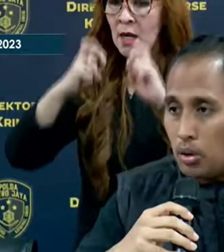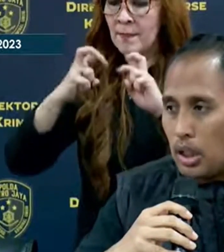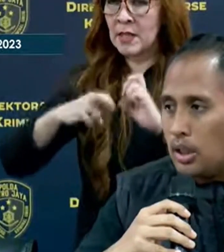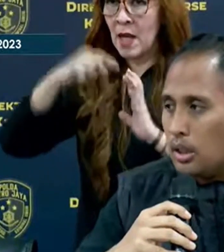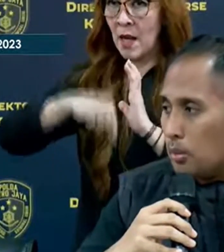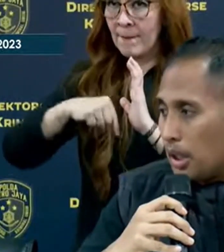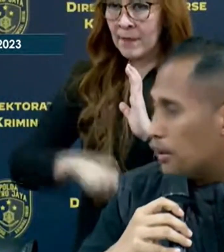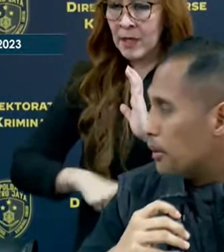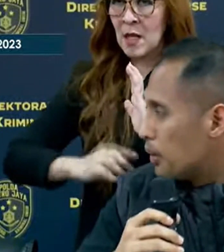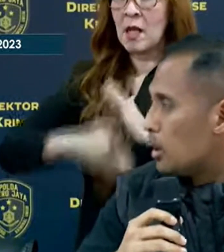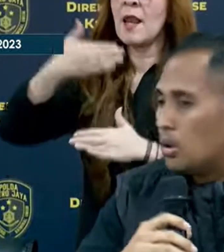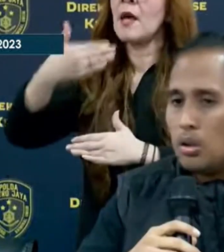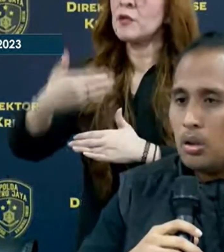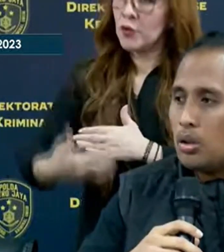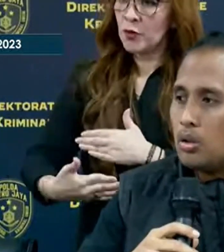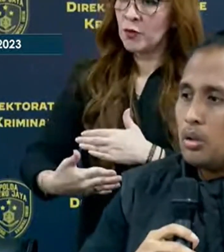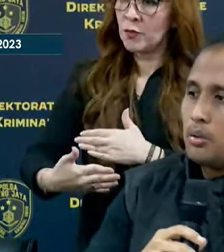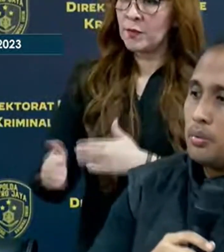lanjut lagi demikian